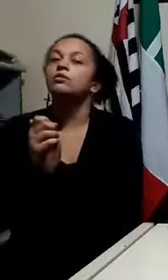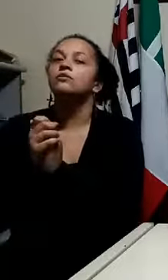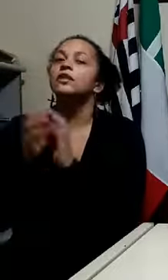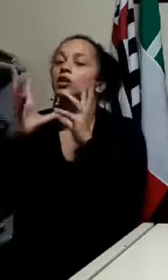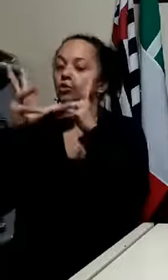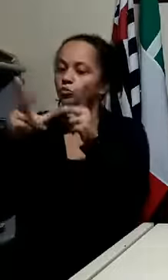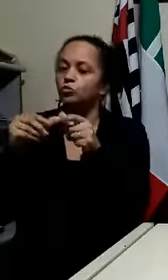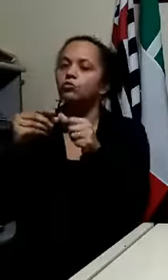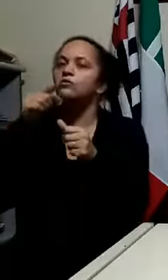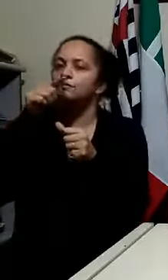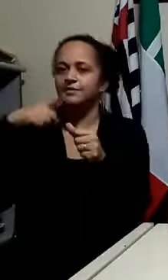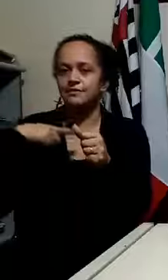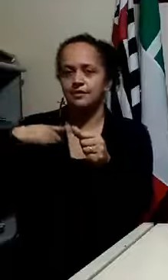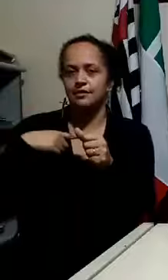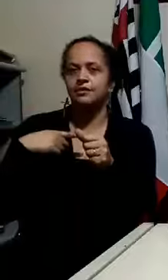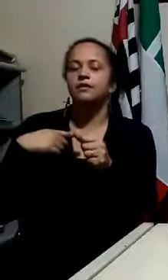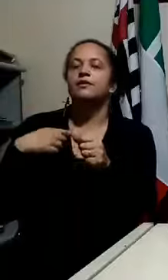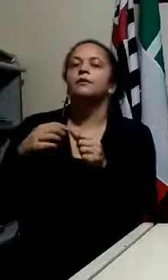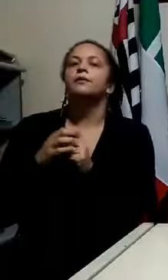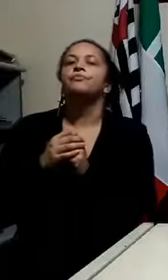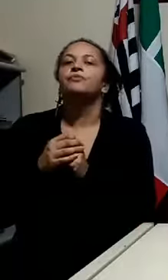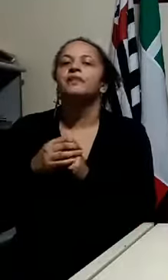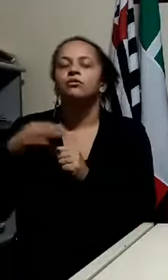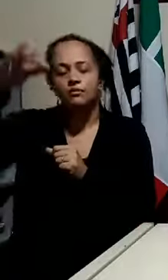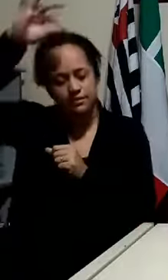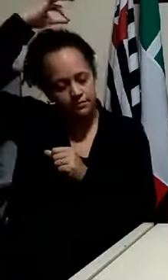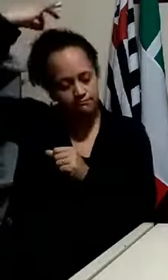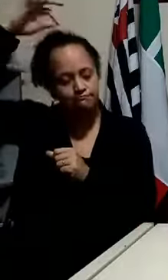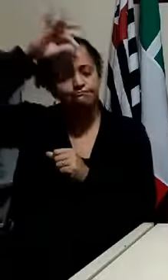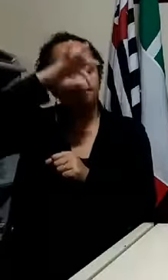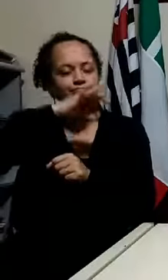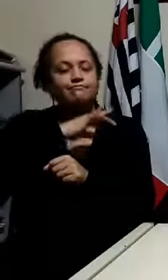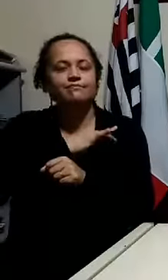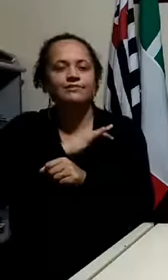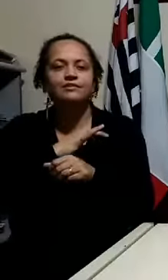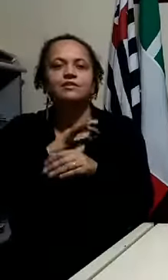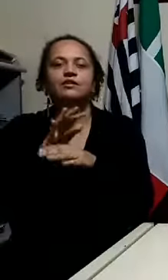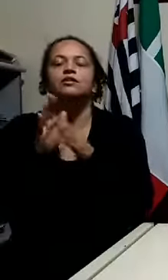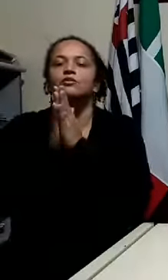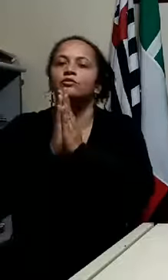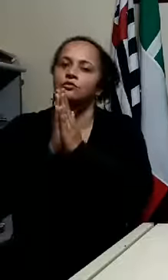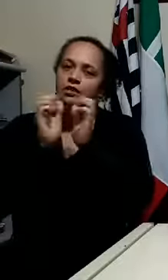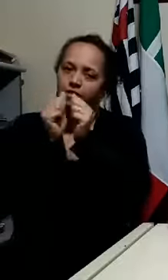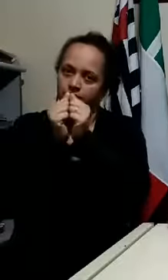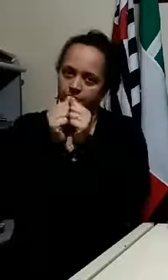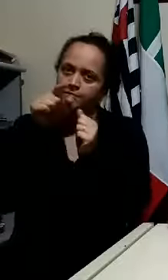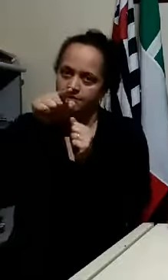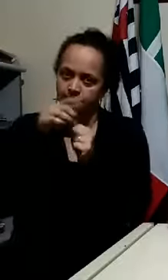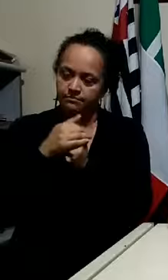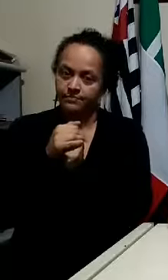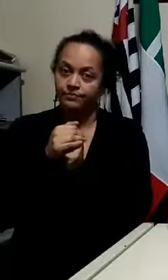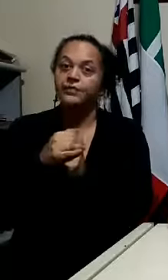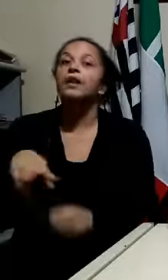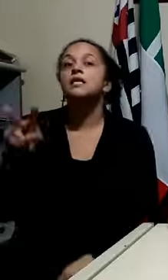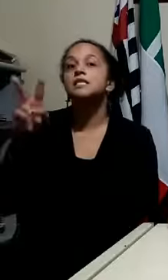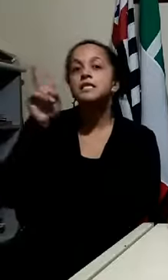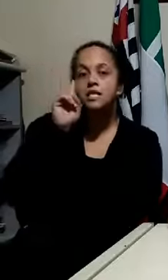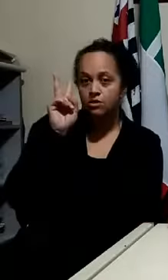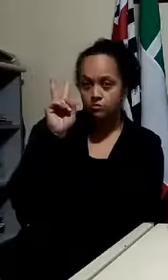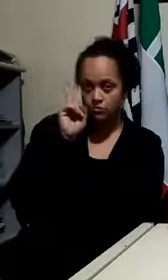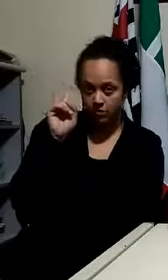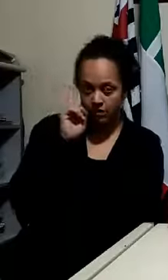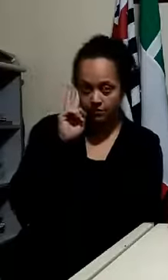Amém? Na segunda-feira, tá? Segunda-feira, dia 8, nós